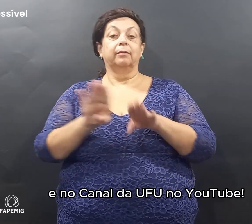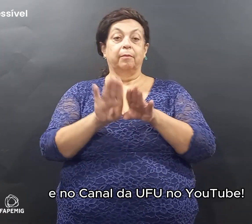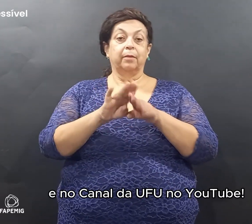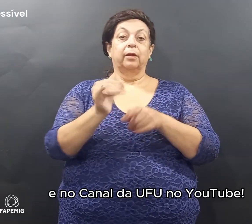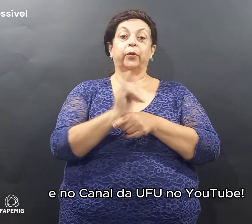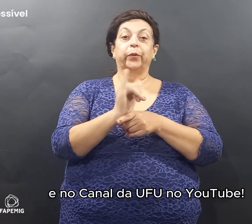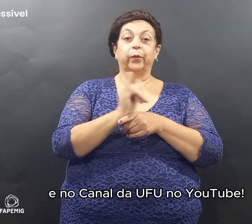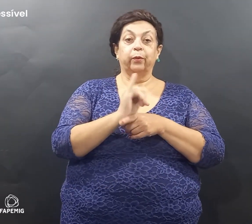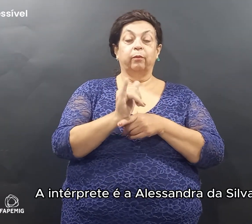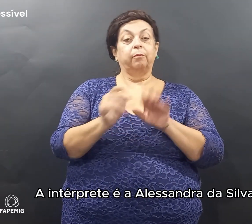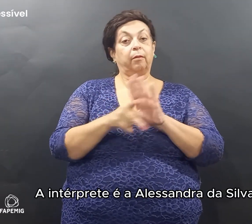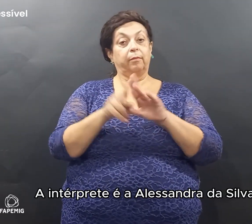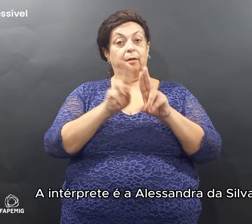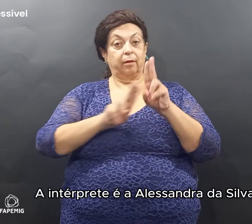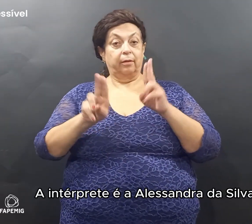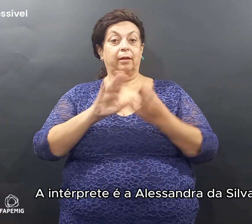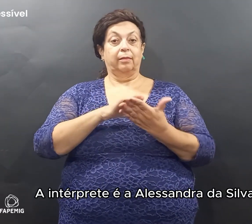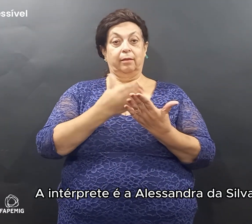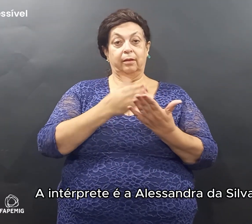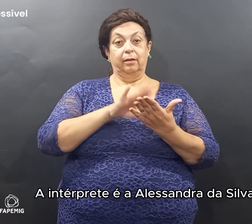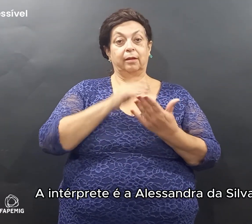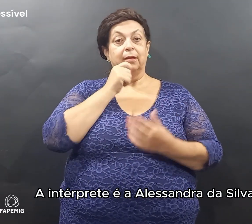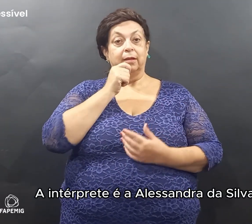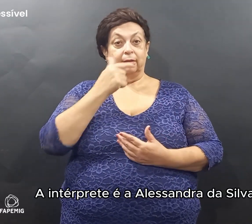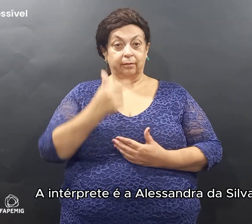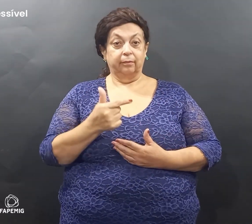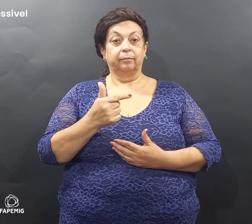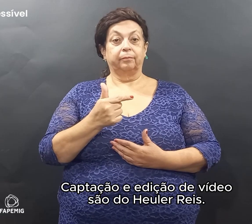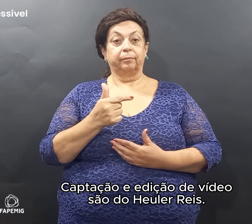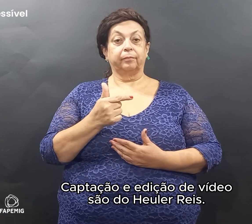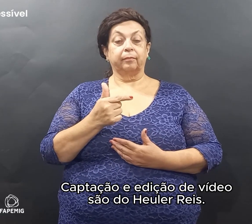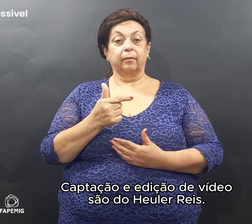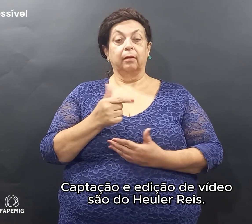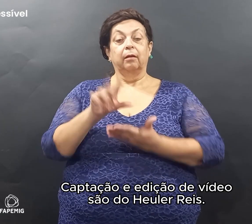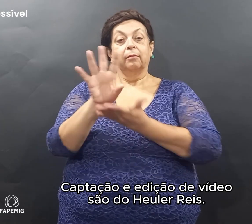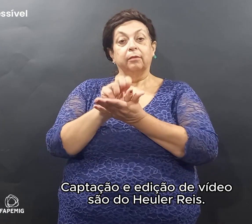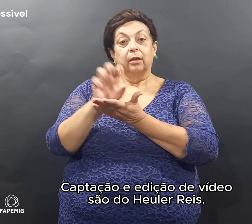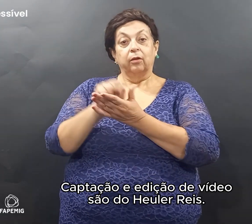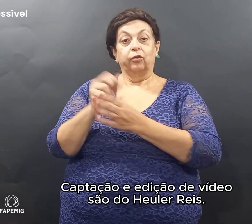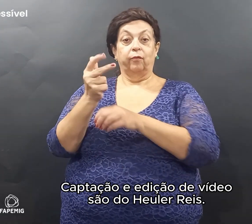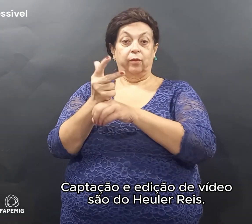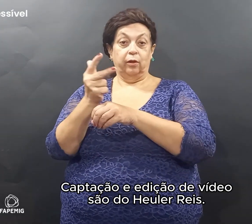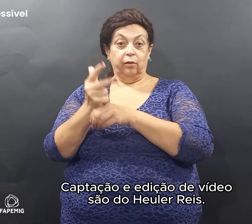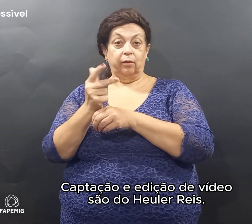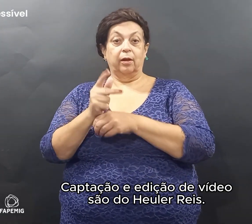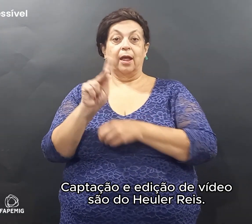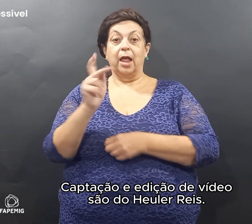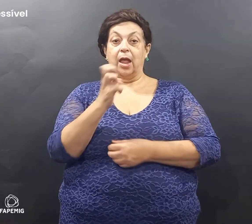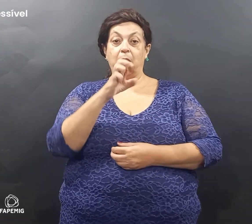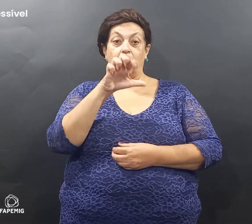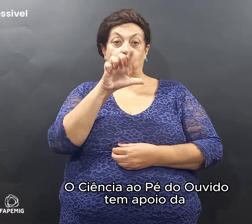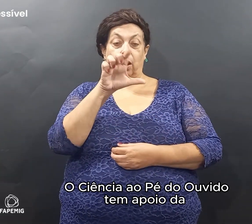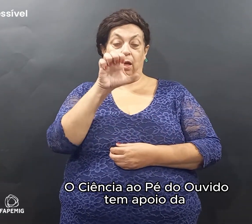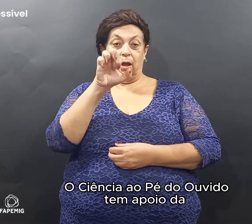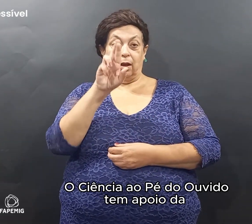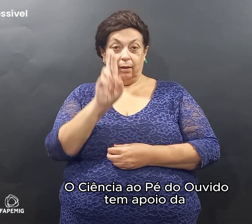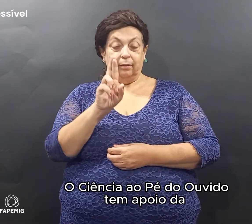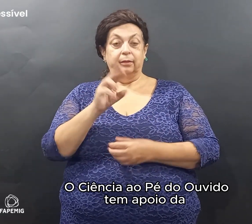no YouTube. A intérprete é Alessandra da Silva. Captação e edição de vídeo são do Euler Reis. O Ciência ao Pé do Ouvido